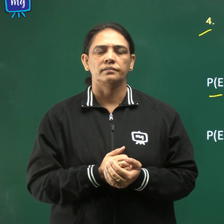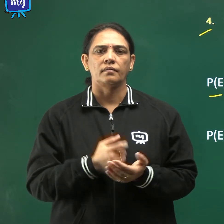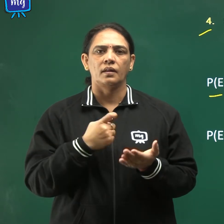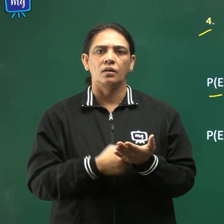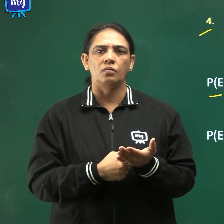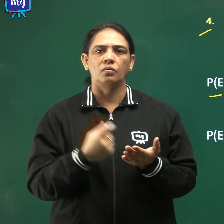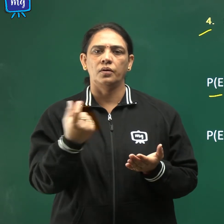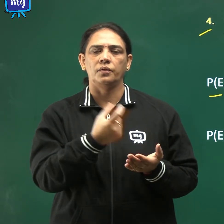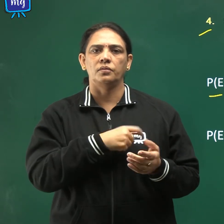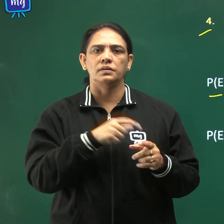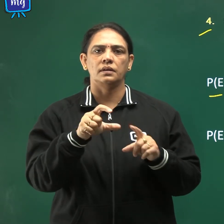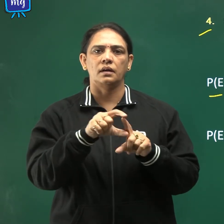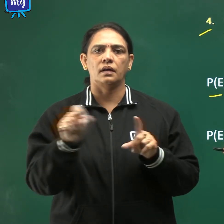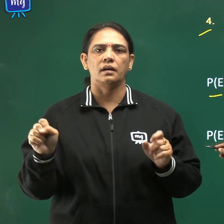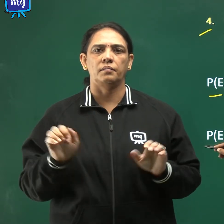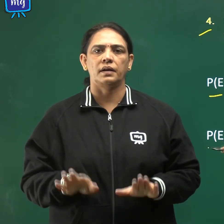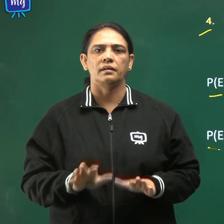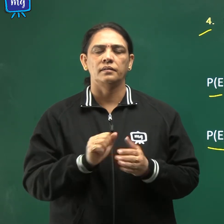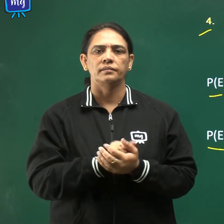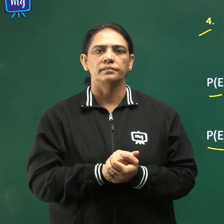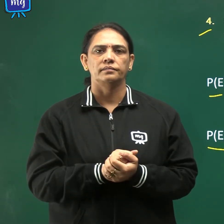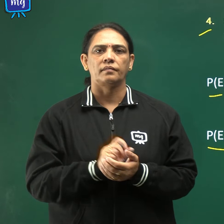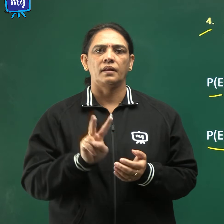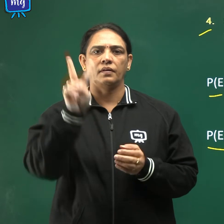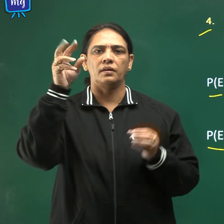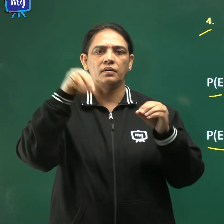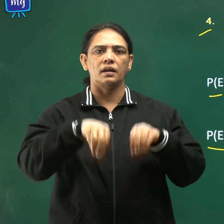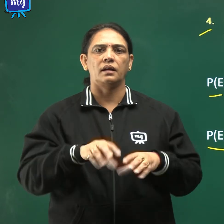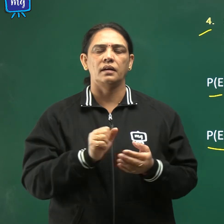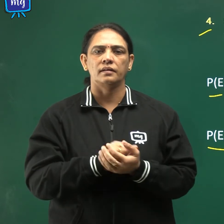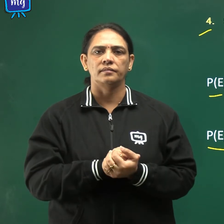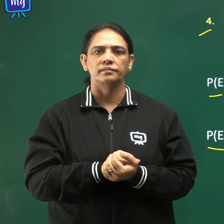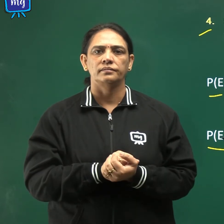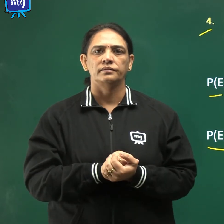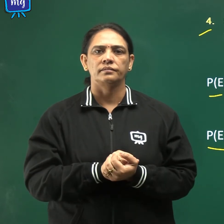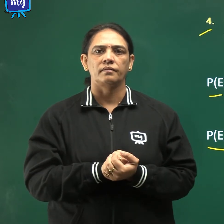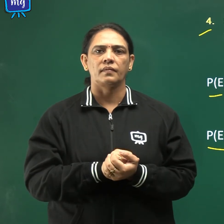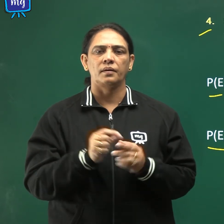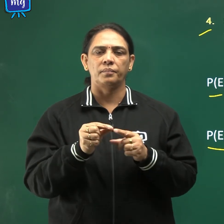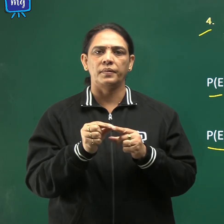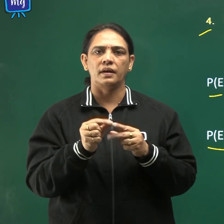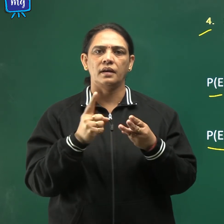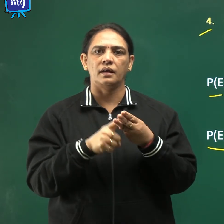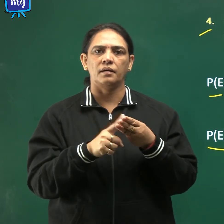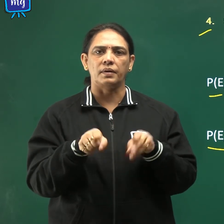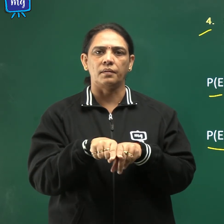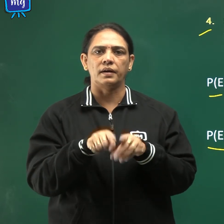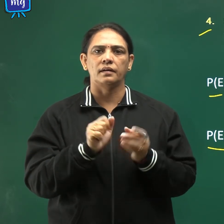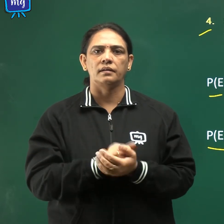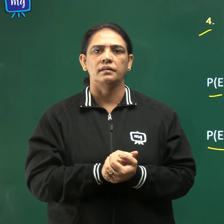के सूत्र यूज करेंगे को कॉल करने पर मान रखेंगे को भी बराबर